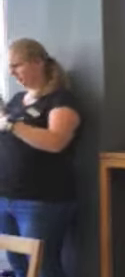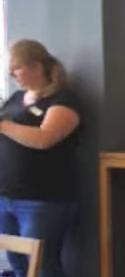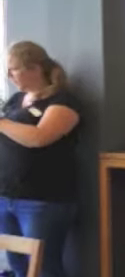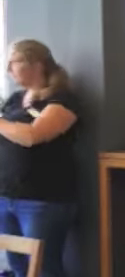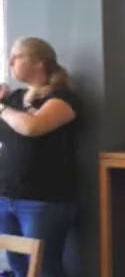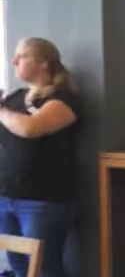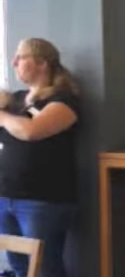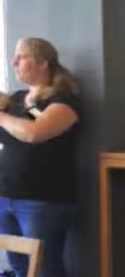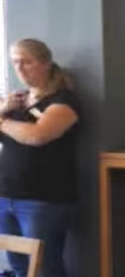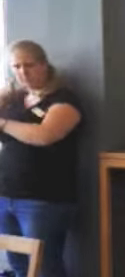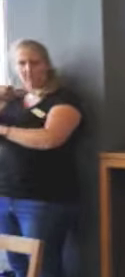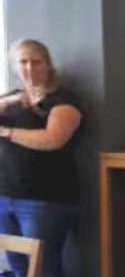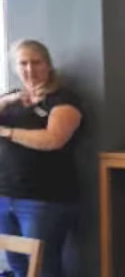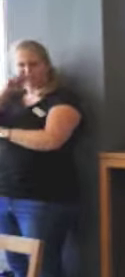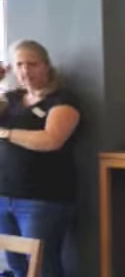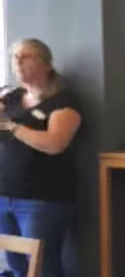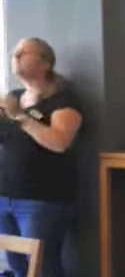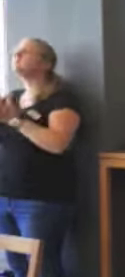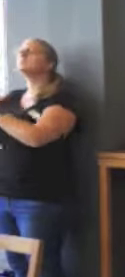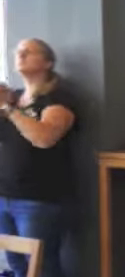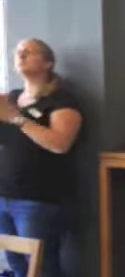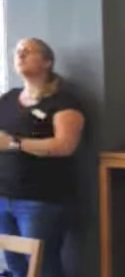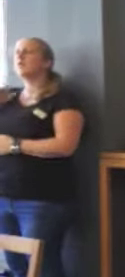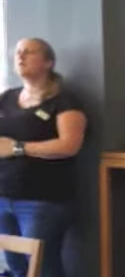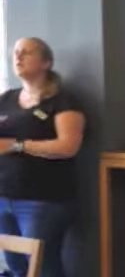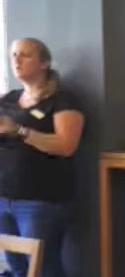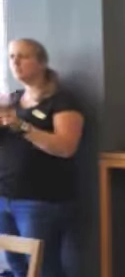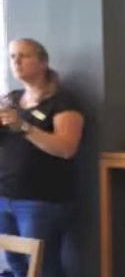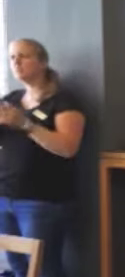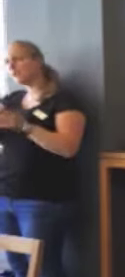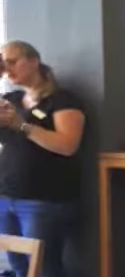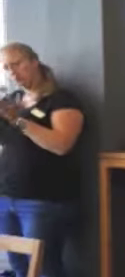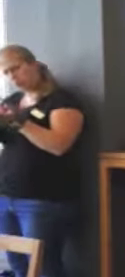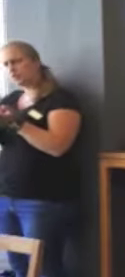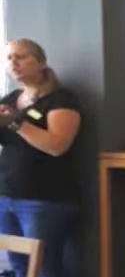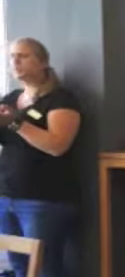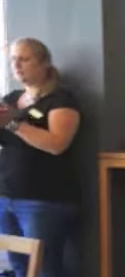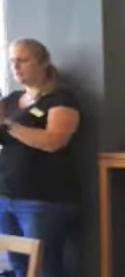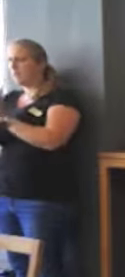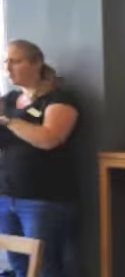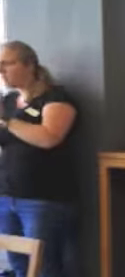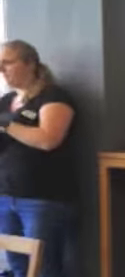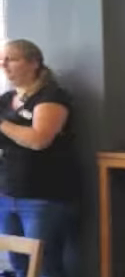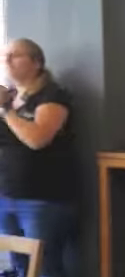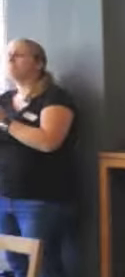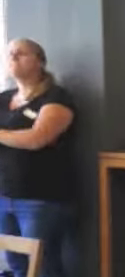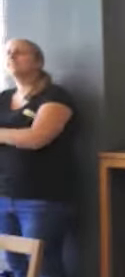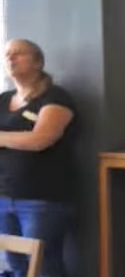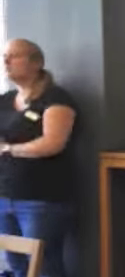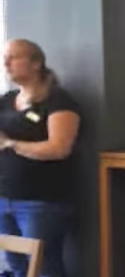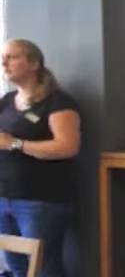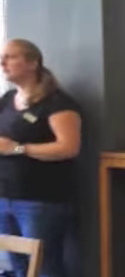som både privat kapital men också gemensamt kapital satsar på att utvecklas i lönsamma inriktningar?